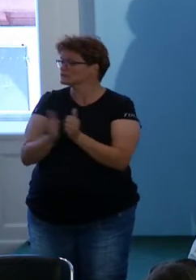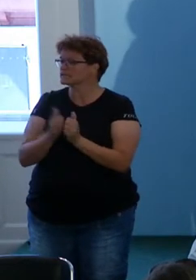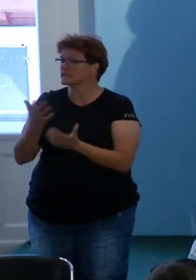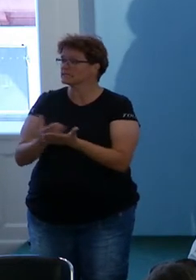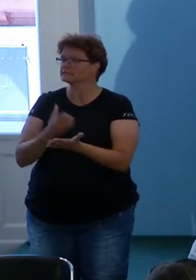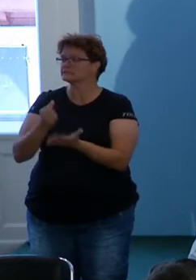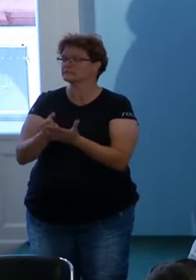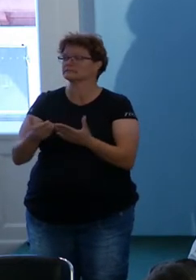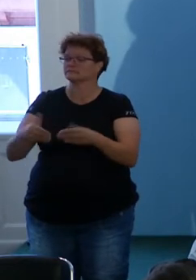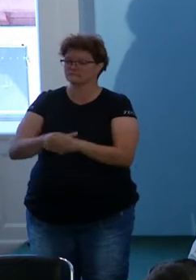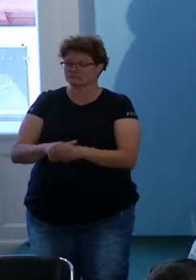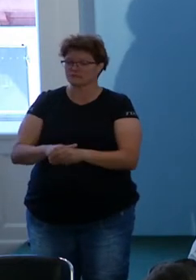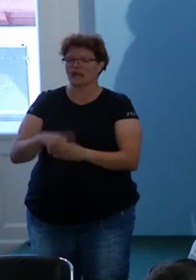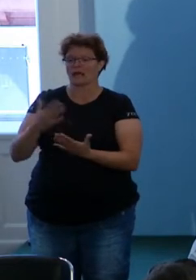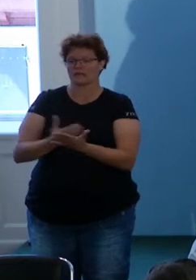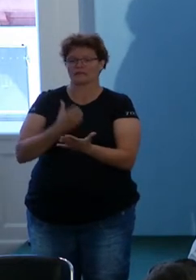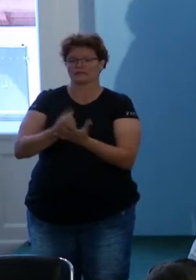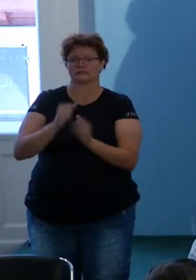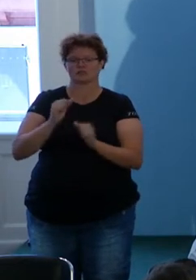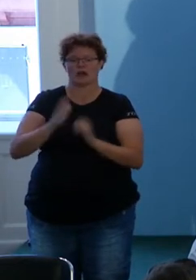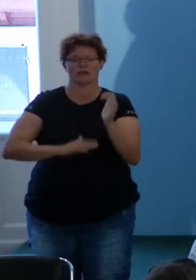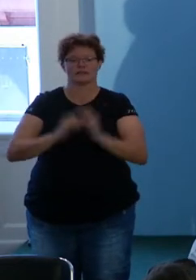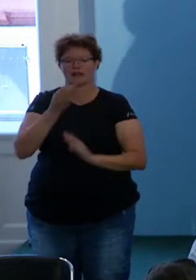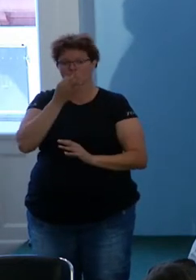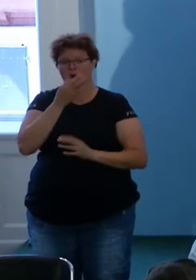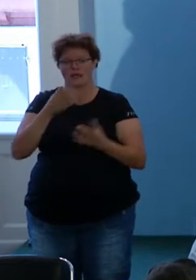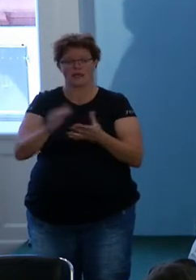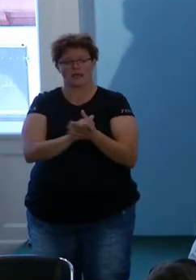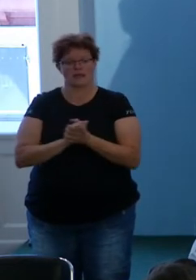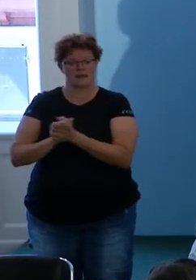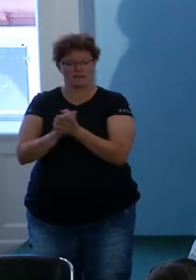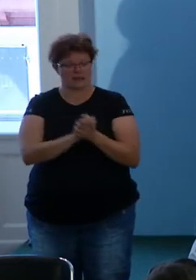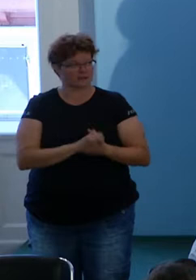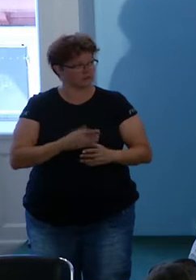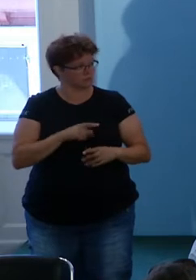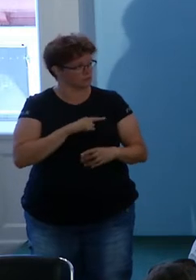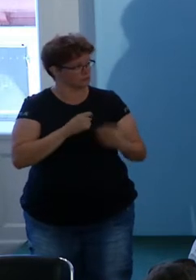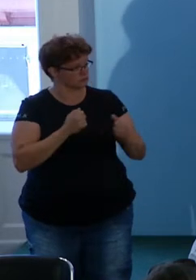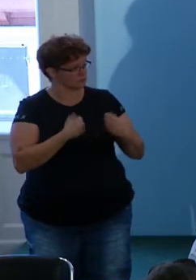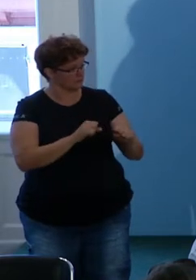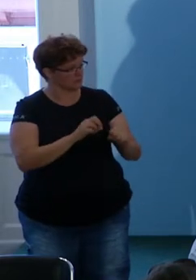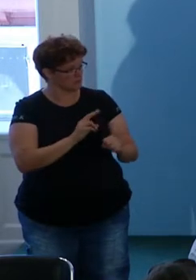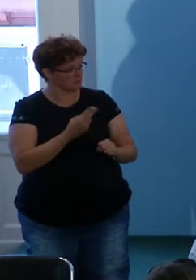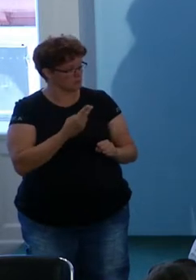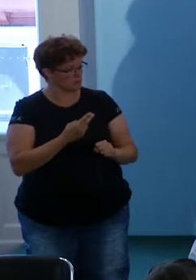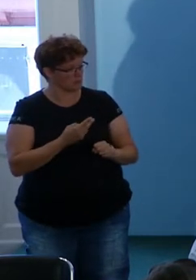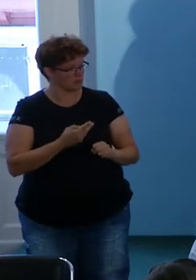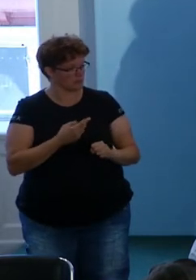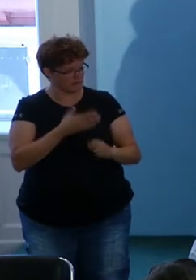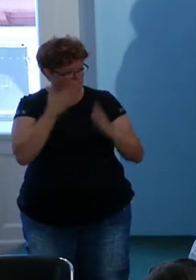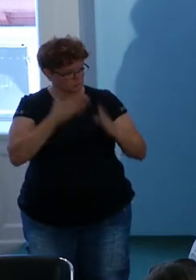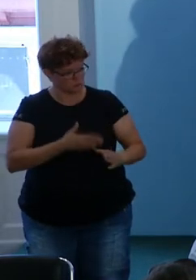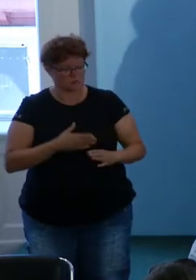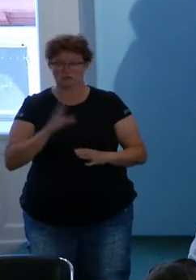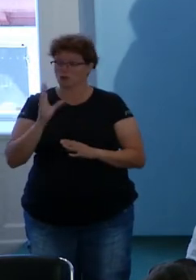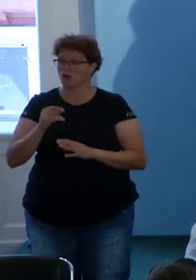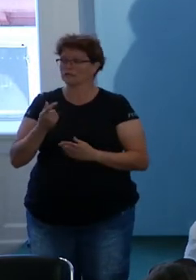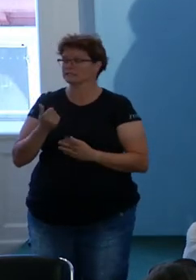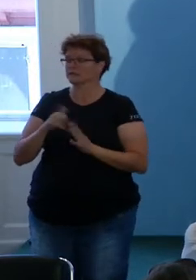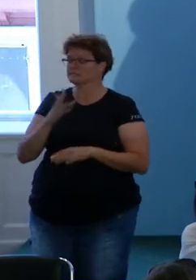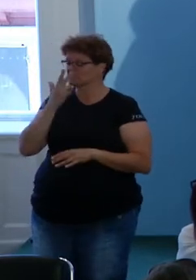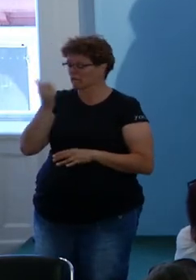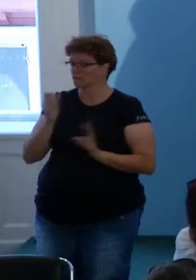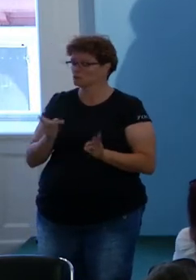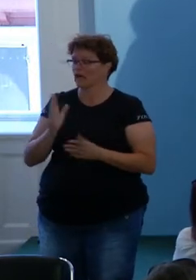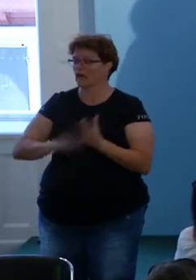med. För det är ju så att landstingen ska hantera frågan tillsammans. För det är väldigt mycket som ska drivas här nu och det är lite grann frågor som vi vill ha reda på. Ja, och det här är ju lite snabbare